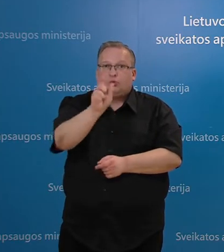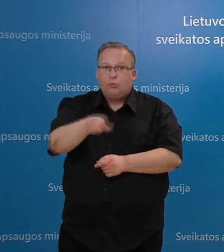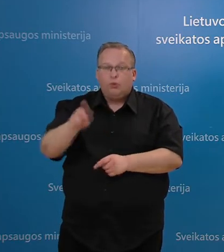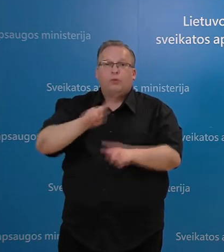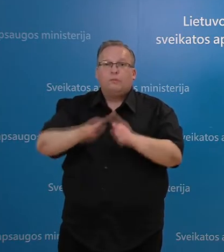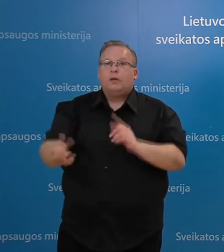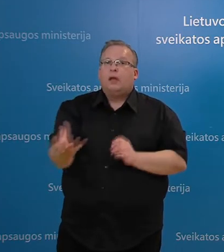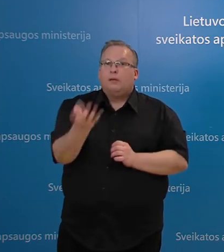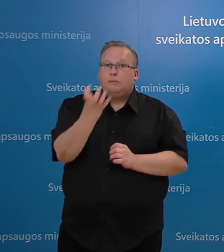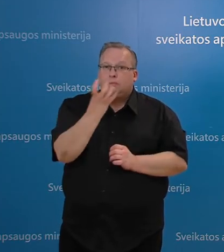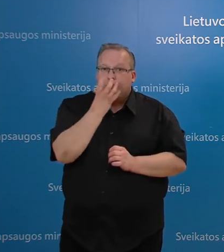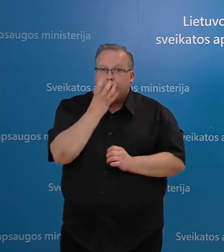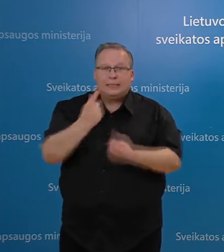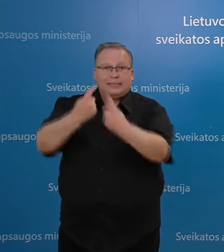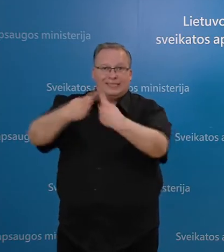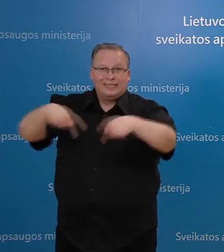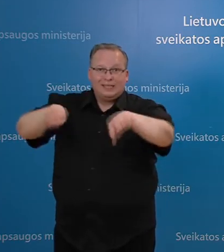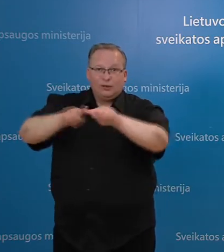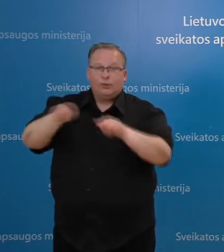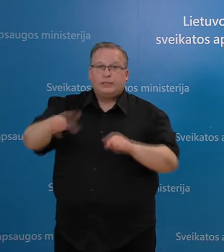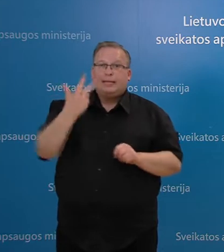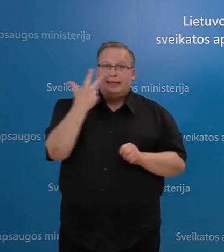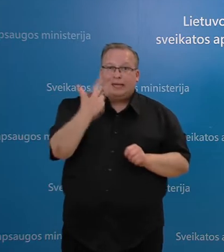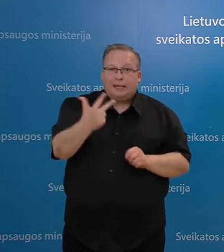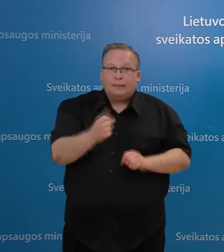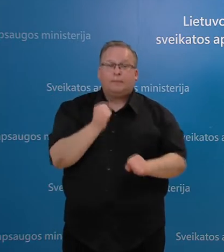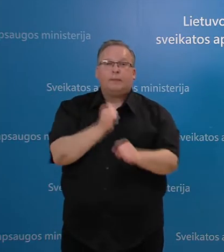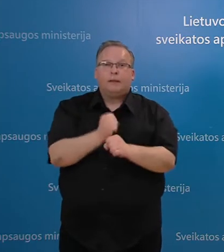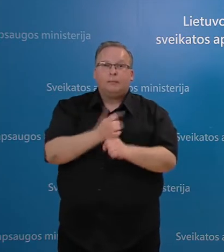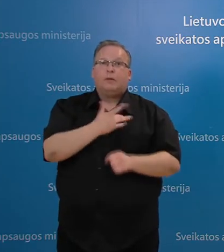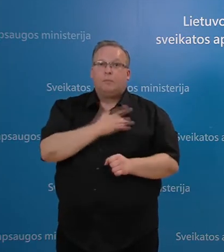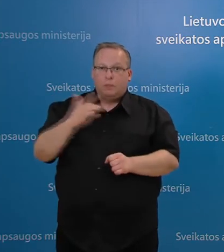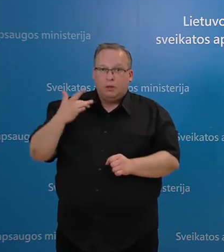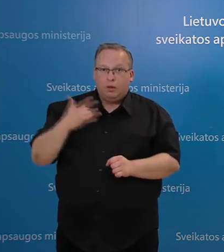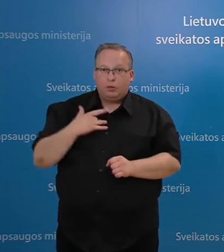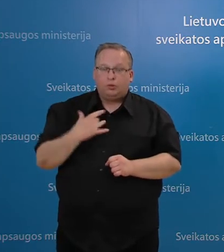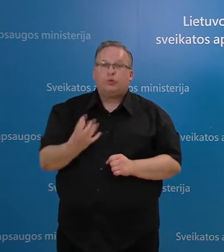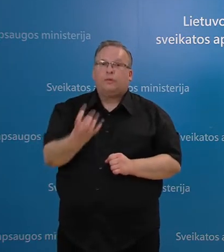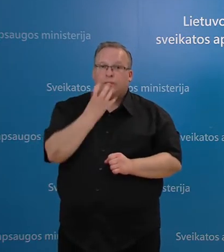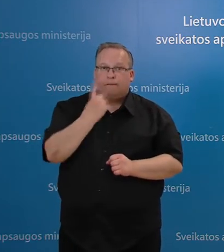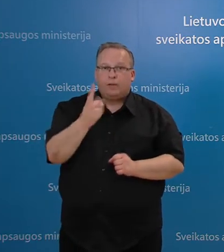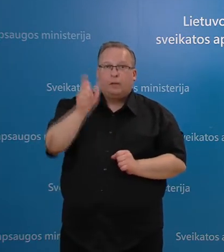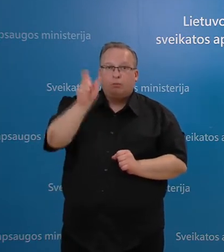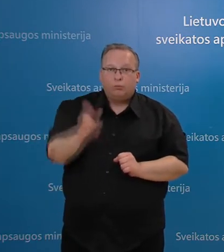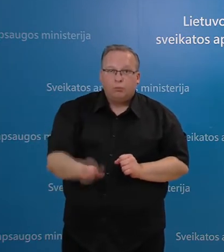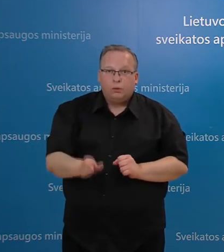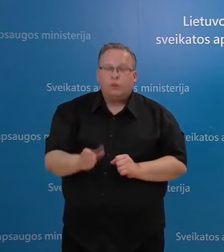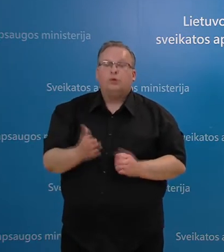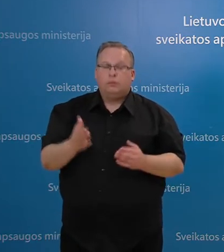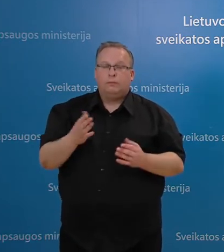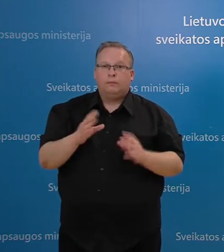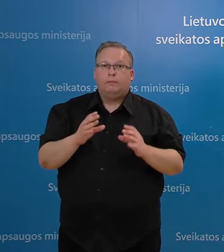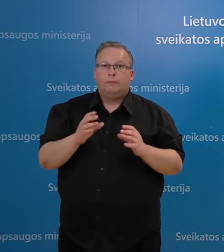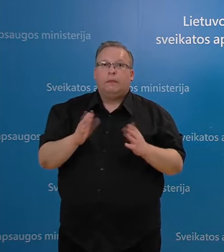reanimacijos ir intensyvios terapijos skyriuose 3. Dirbtinė plaučių ventiliacija taikoma vienam asmeniui, su deguonies kaukėmis